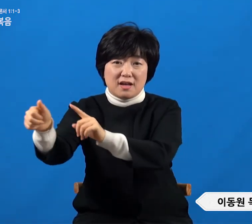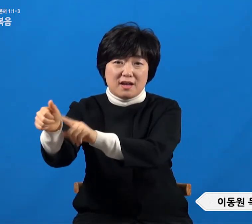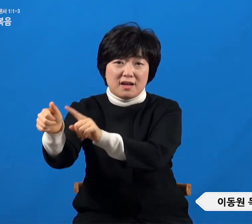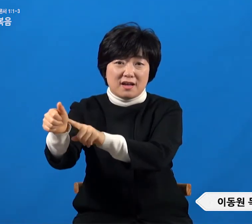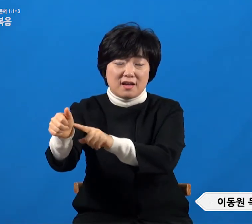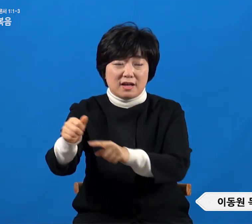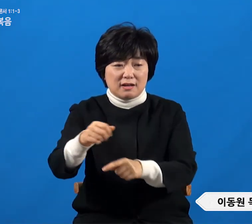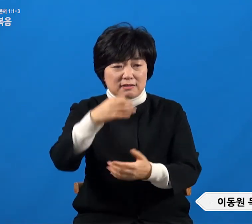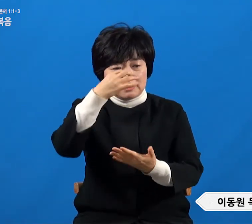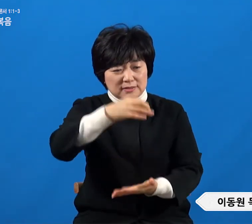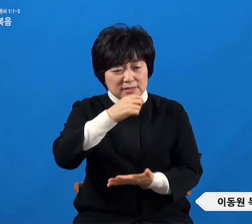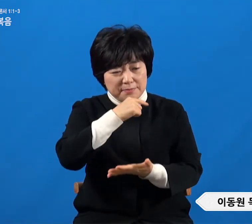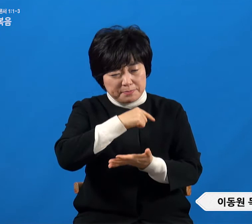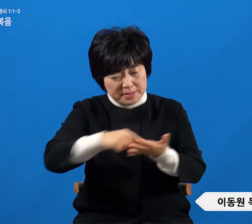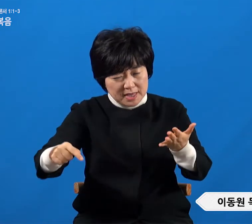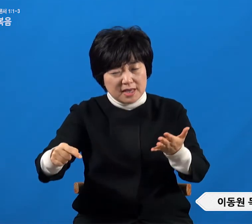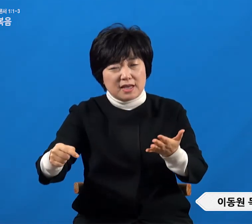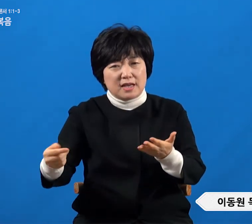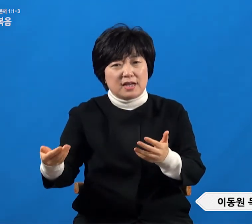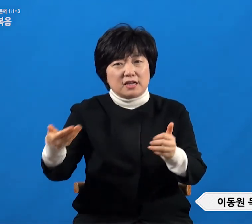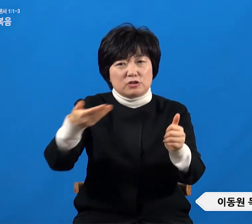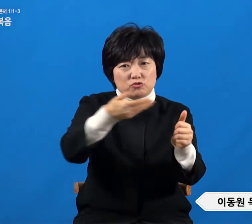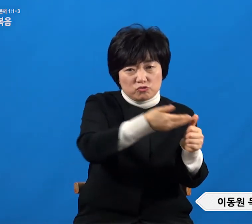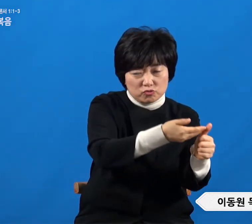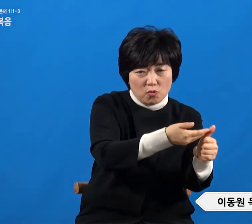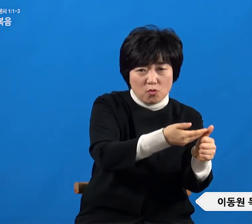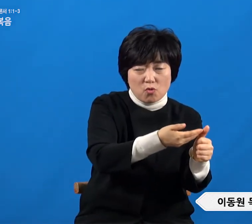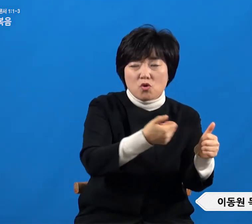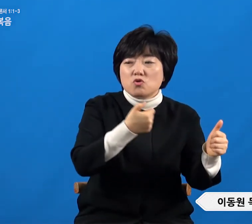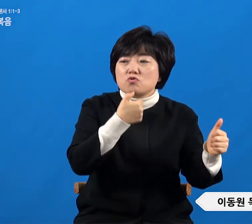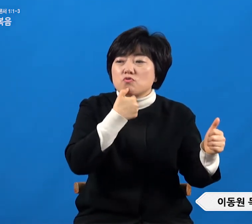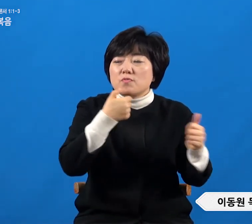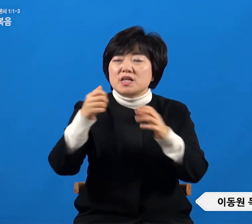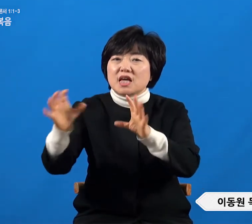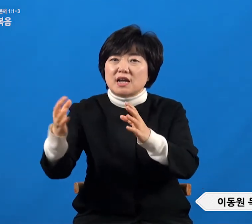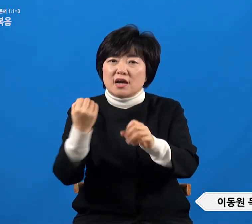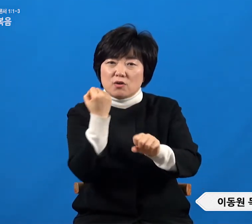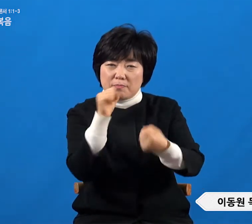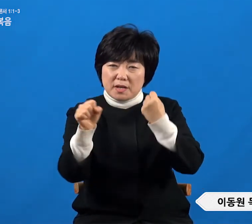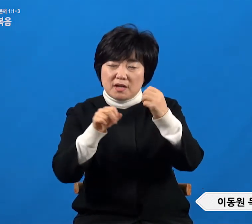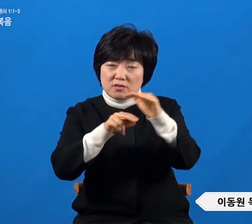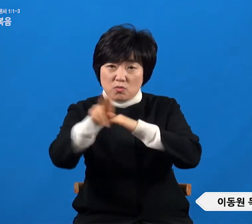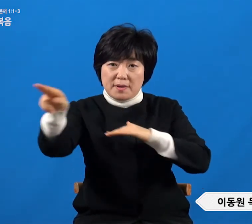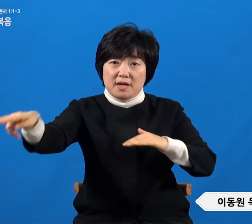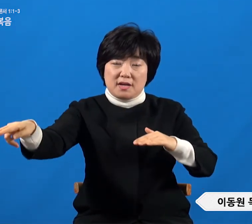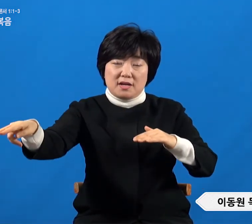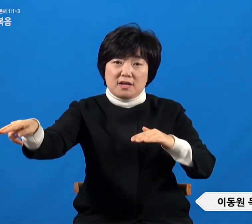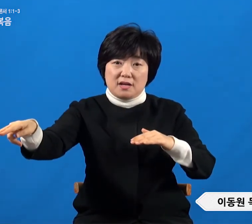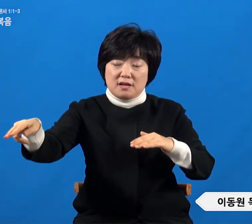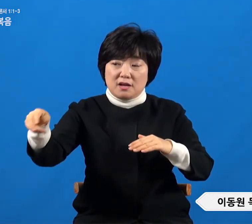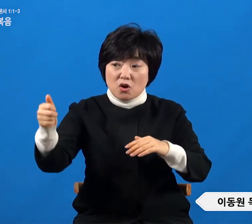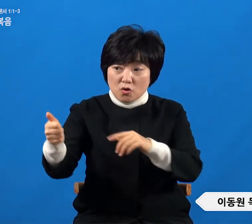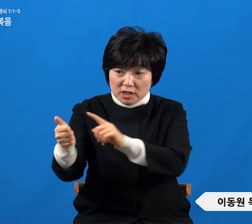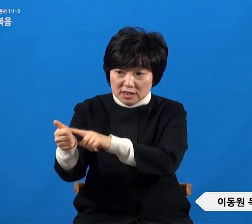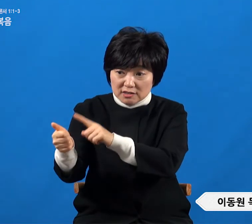중대한 재산상의 피해를 입히고 로마로 도망쳐 나왔습니다. 로마에서 하나님의 특별한 섭리로 거기에서